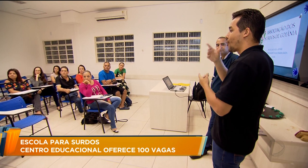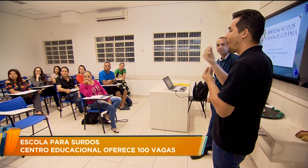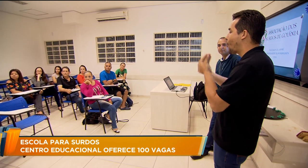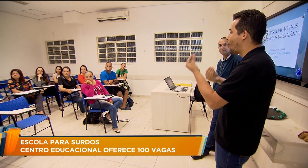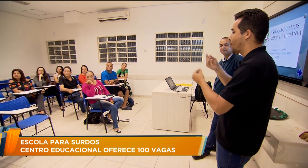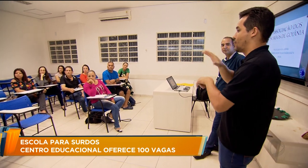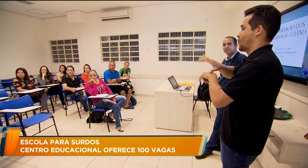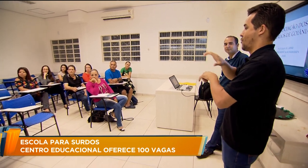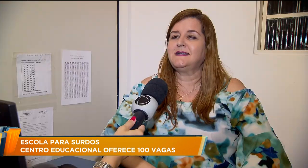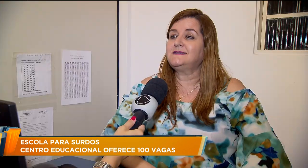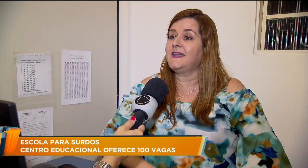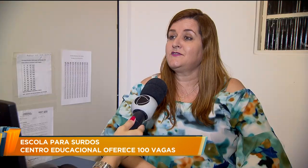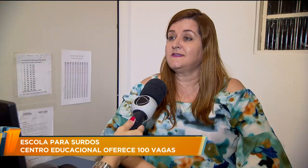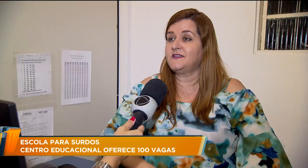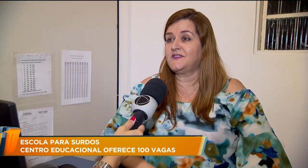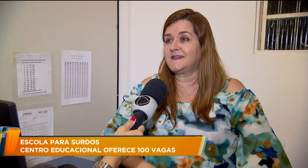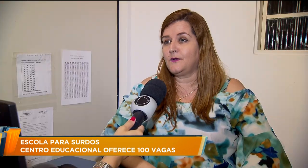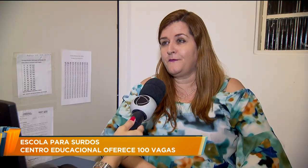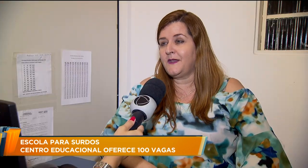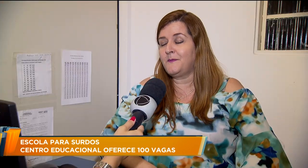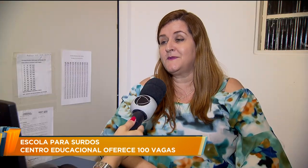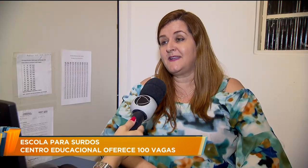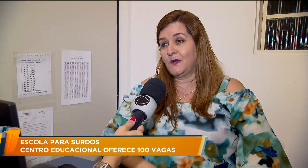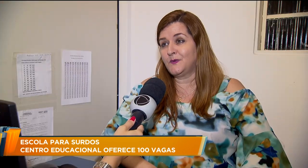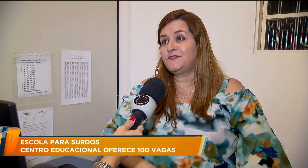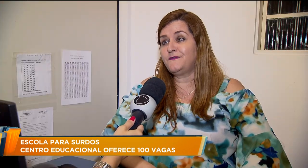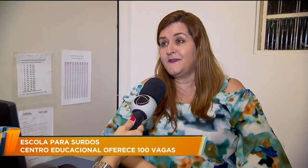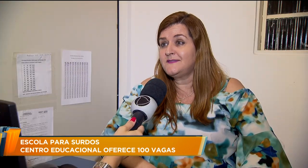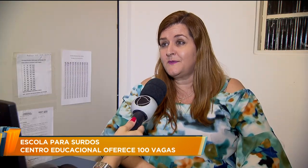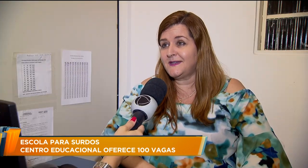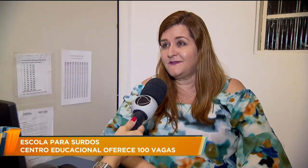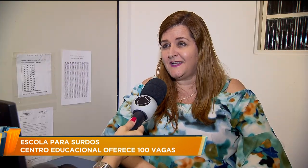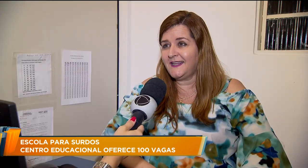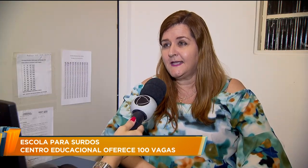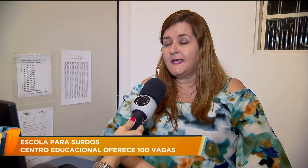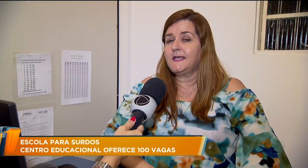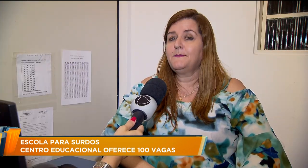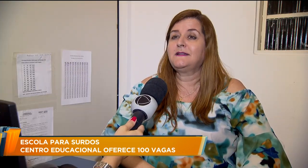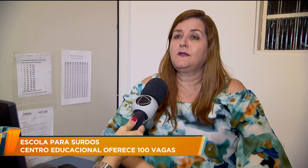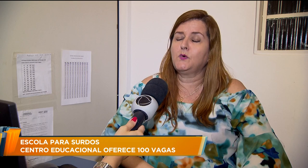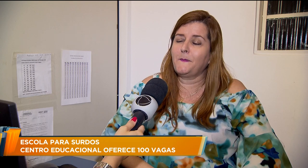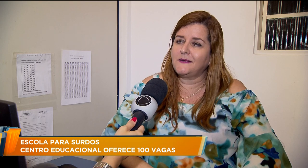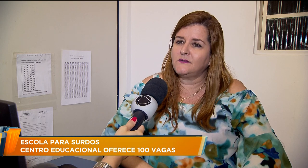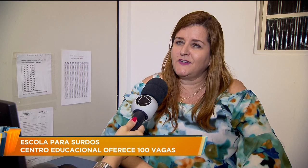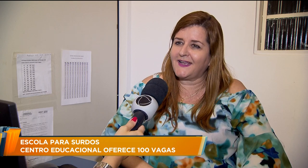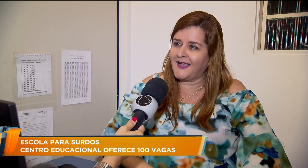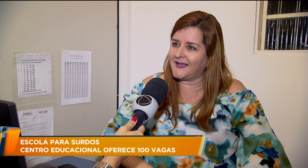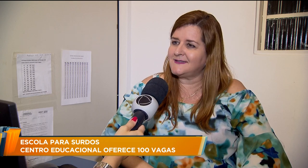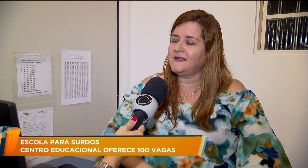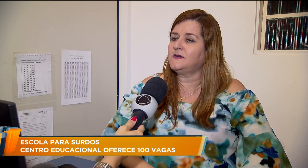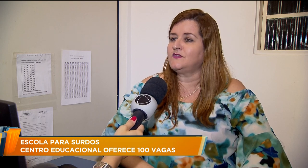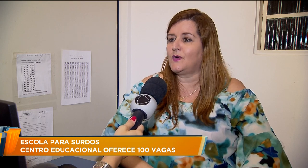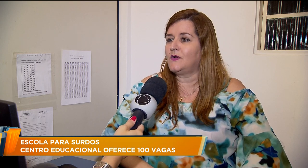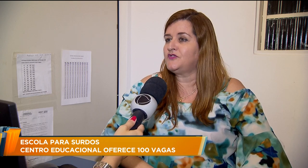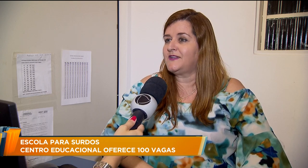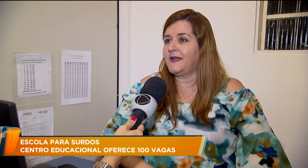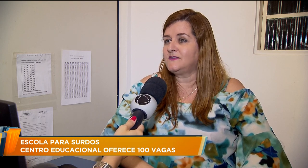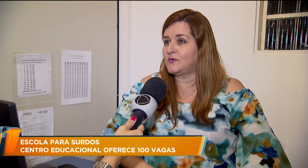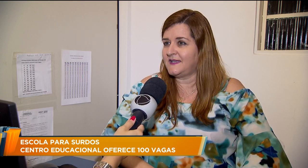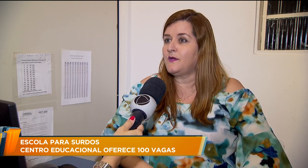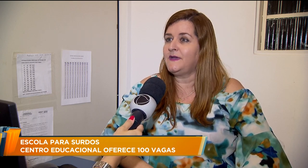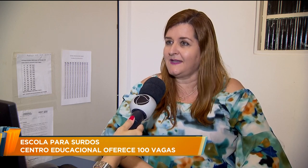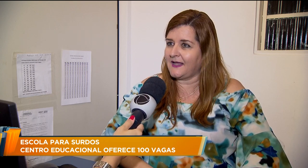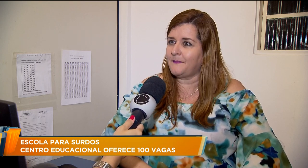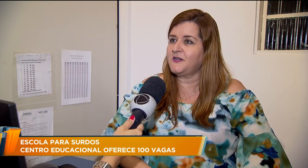deficiente auditivo. Eles deixam, às vezes, de trazer o filho por ser longe, difícil para eles virem, e matrícula perto de casa, na escola onde